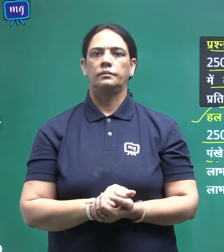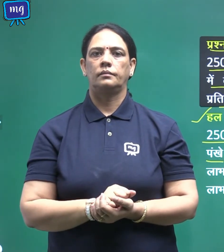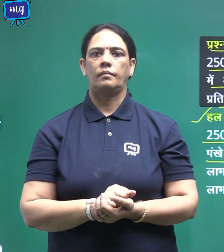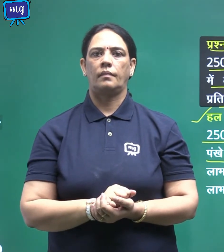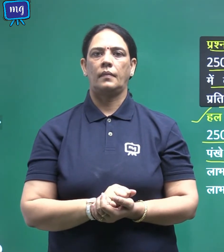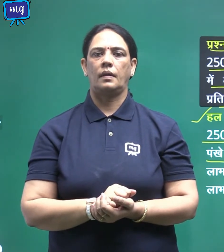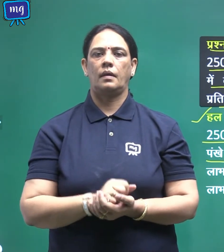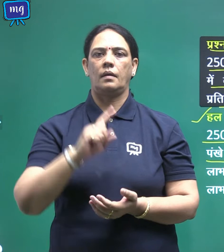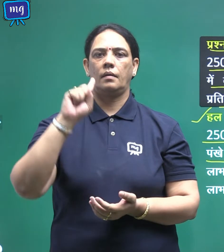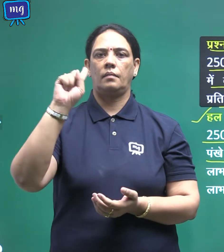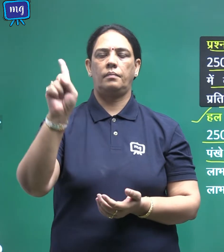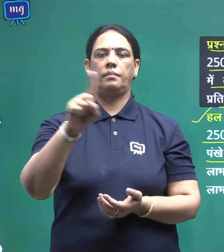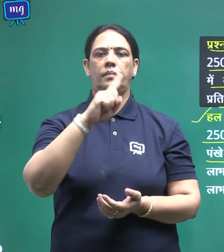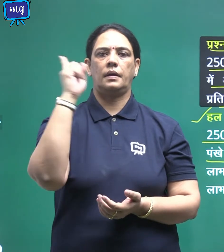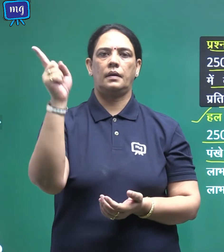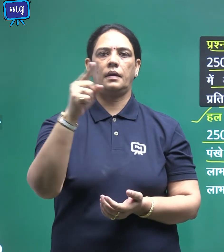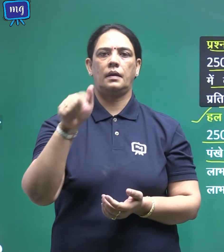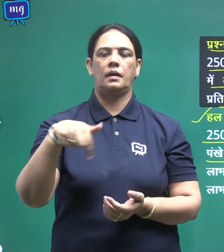पंखे का